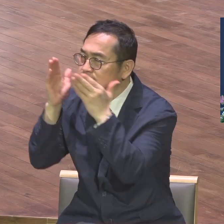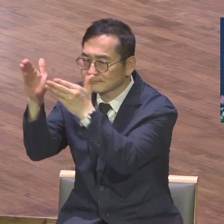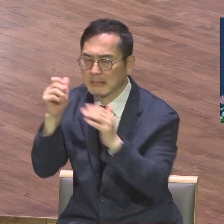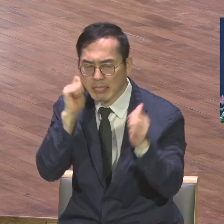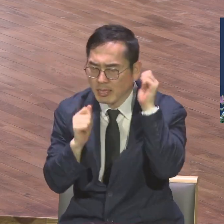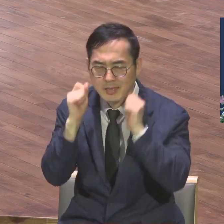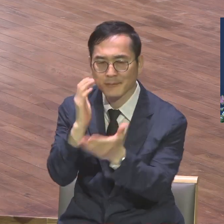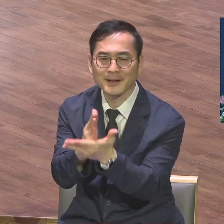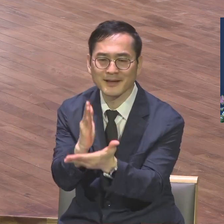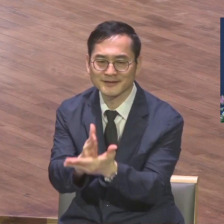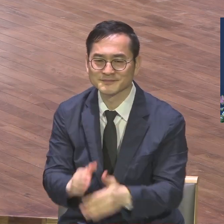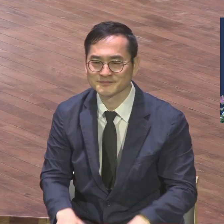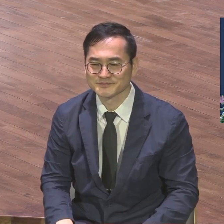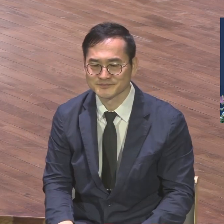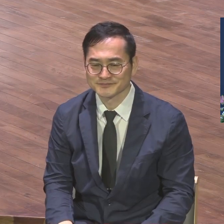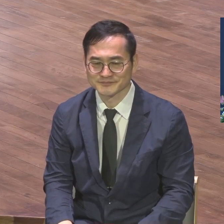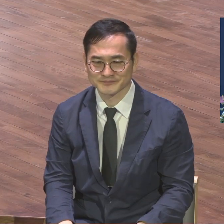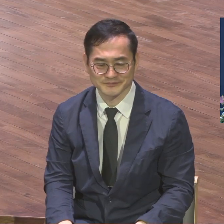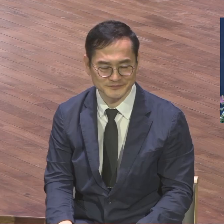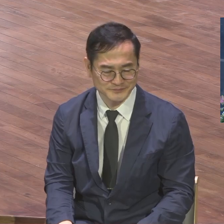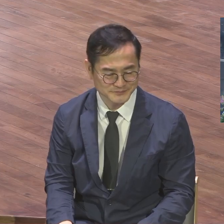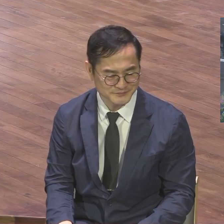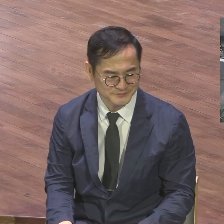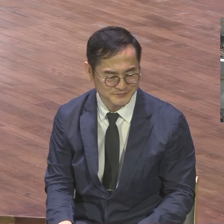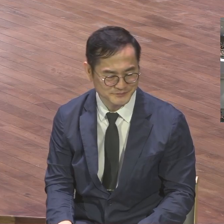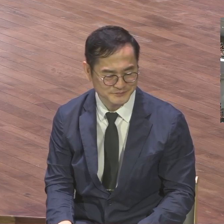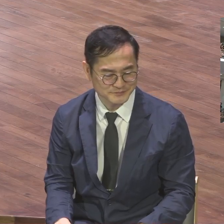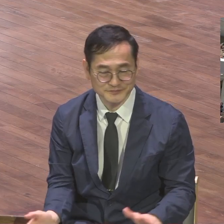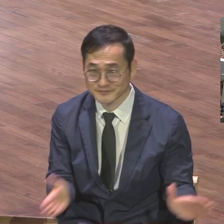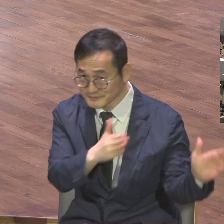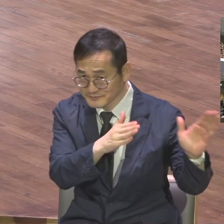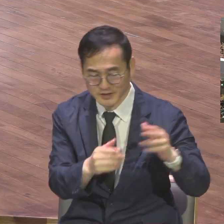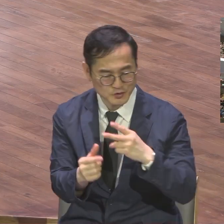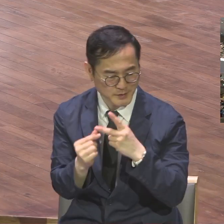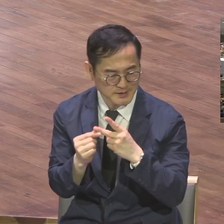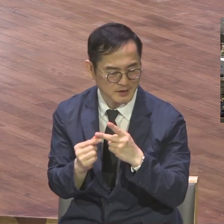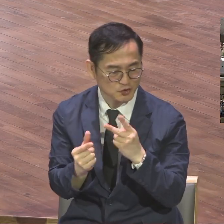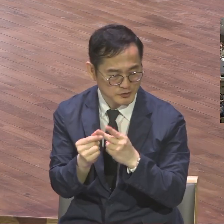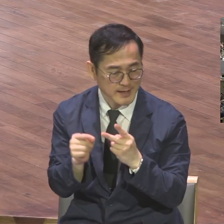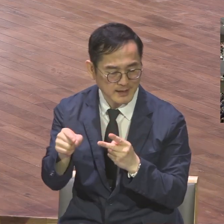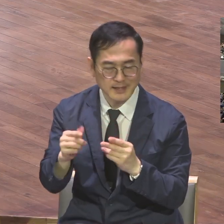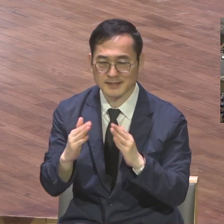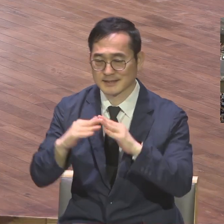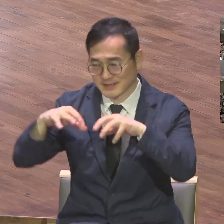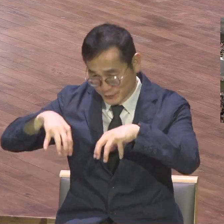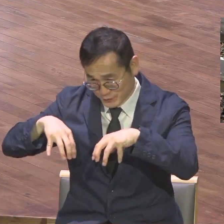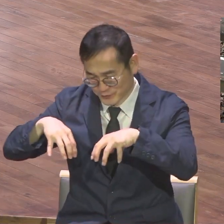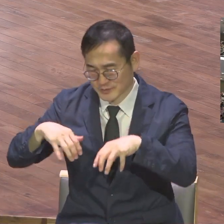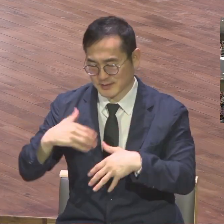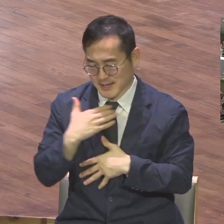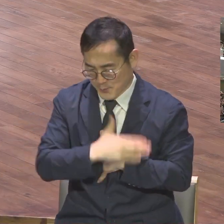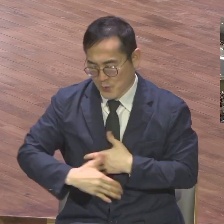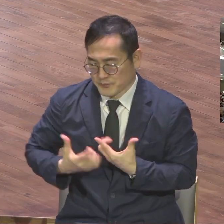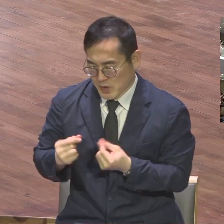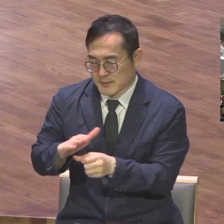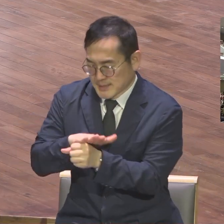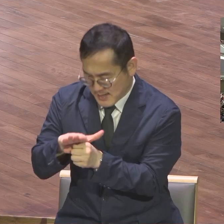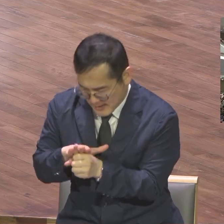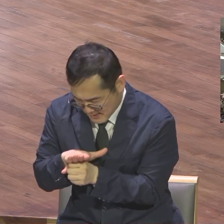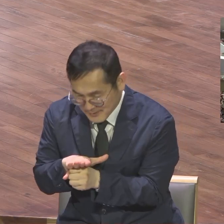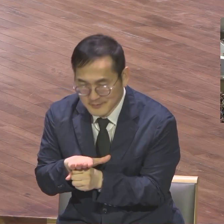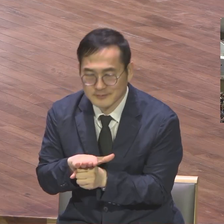번째로 이웃 사랑입니다. 31절입니다. 둘째는 이것이니 내 이웃을 내 자신과 같이 사랑하라 하신